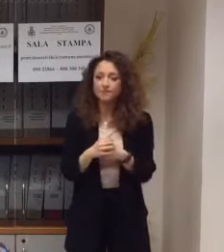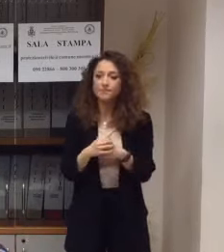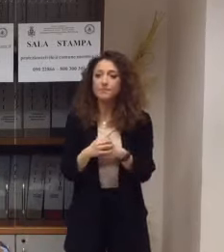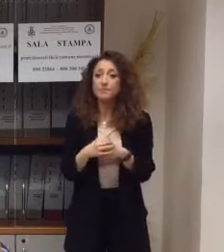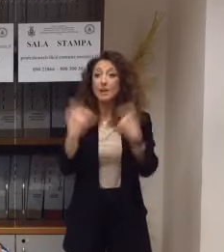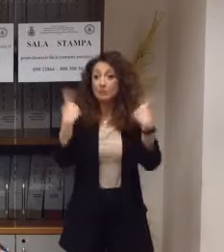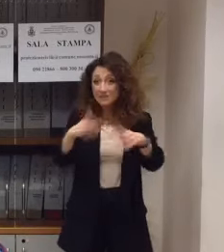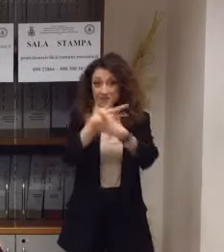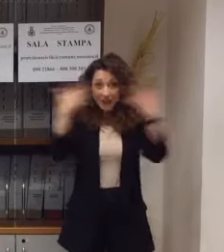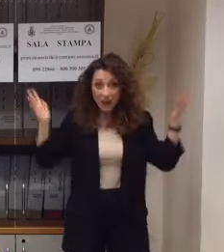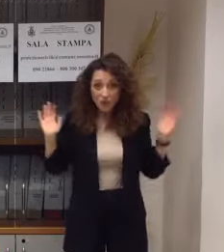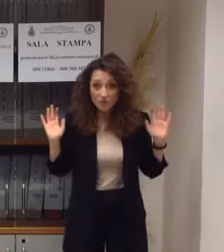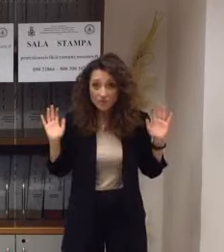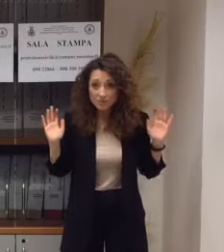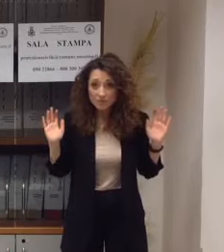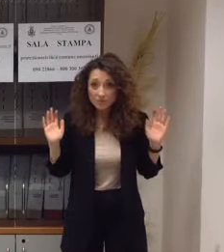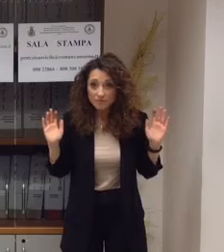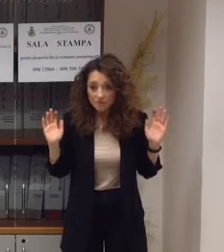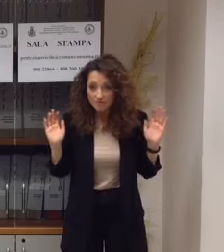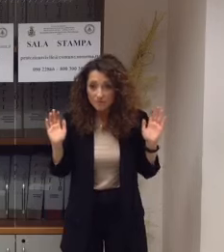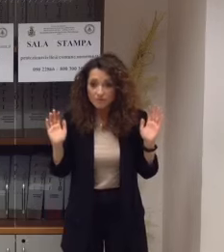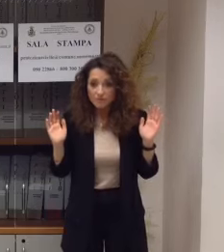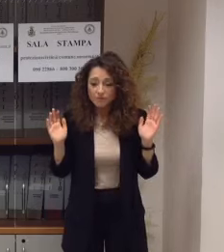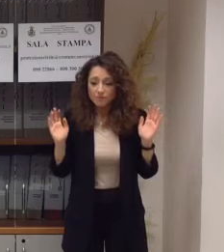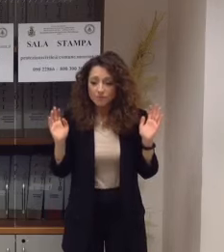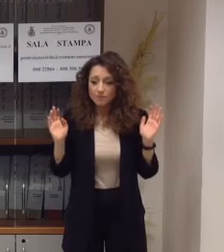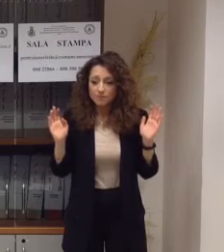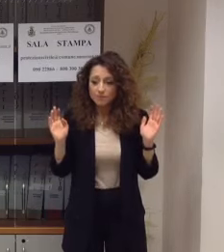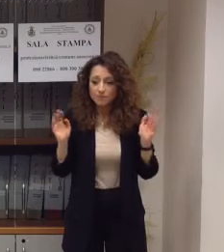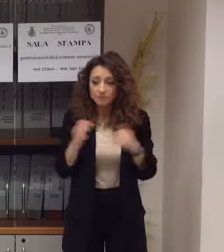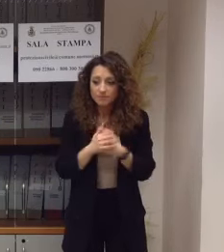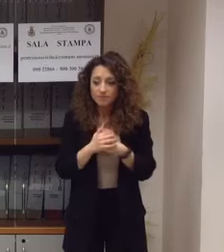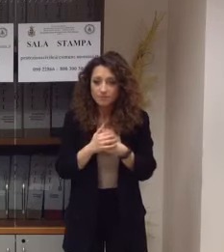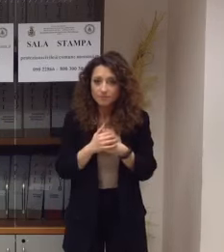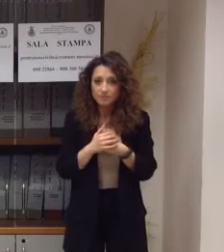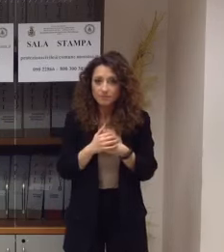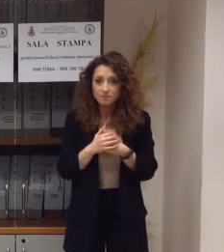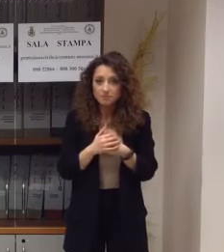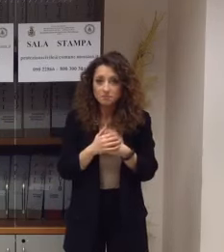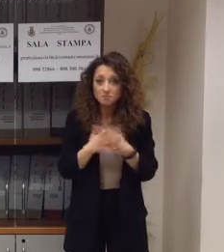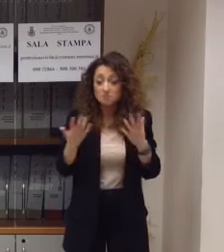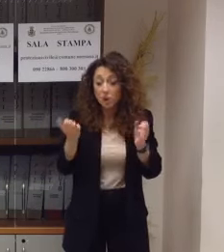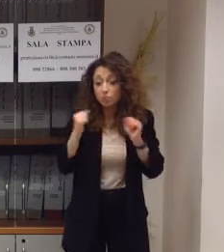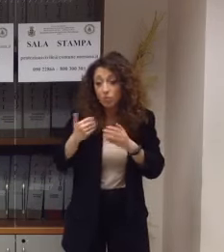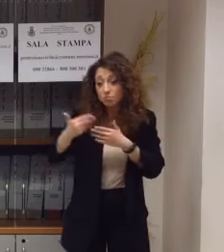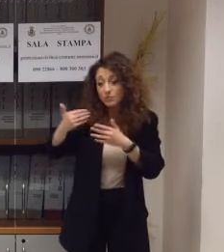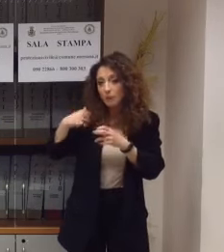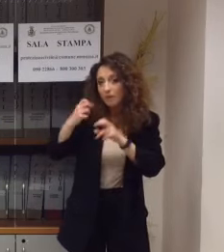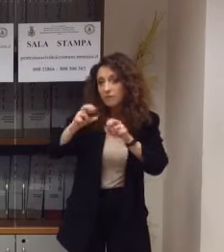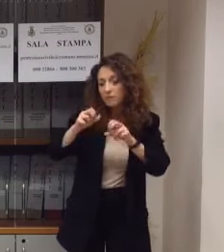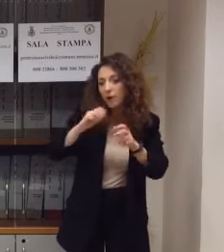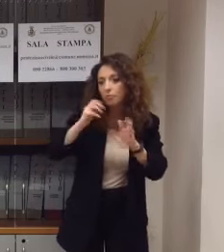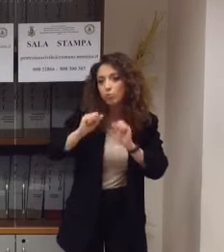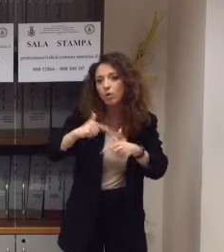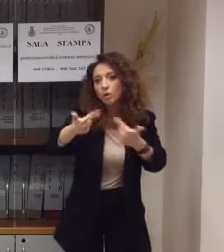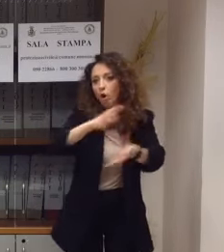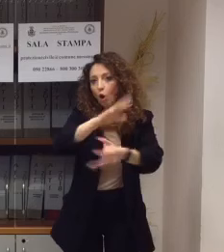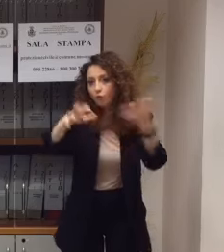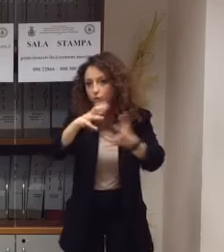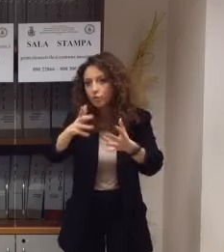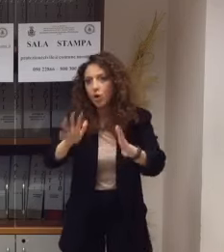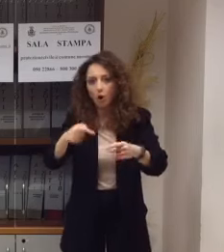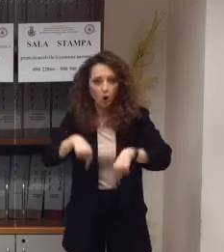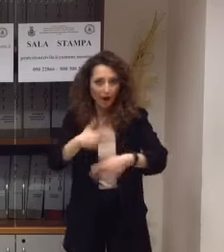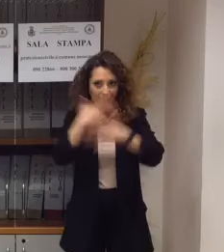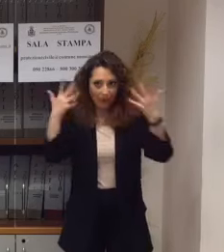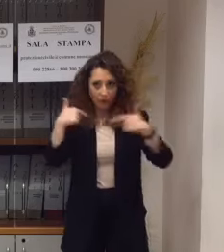tutto chiaro? Quindi tutto ciò che magari ha generato confusione, ora credo che sia chiarito una volta